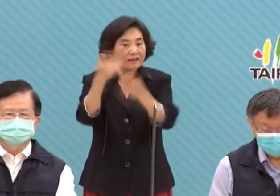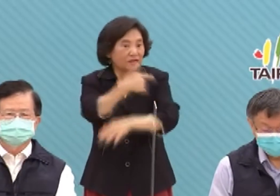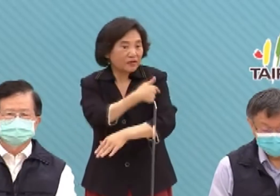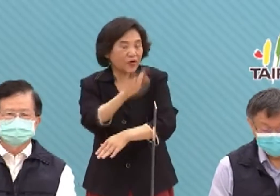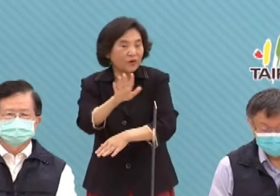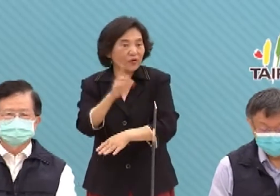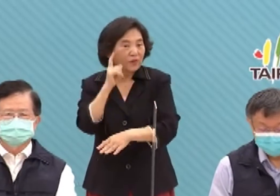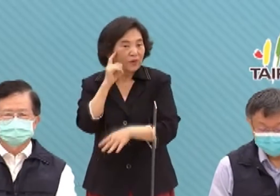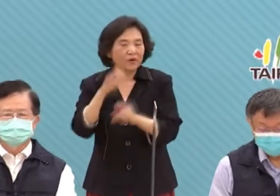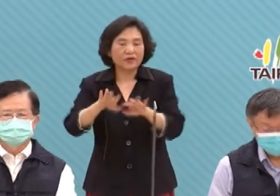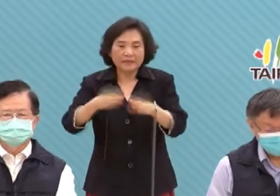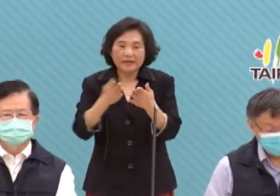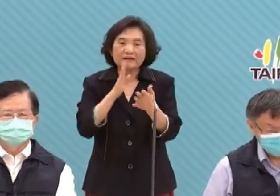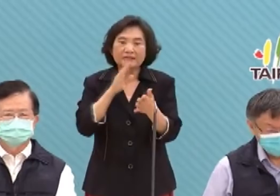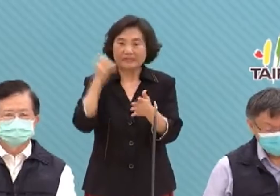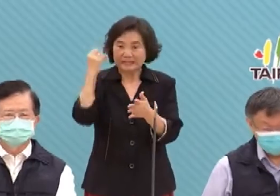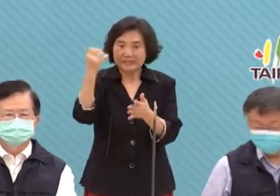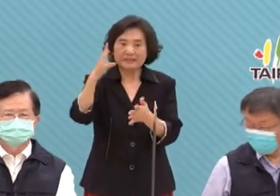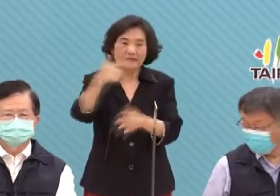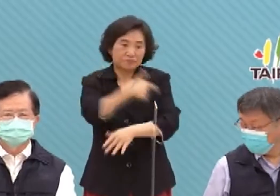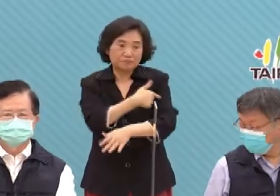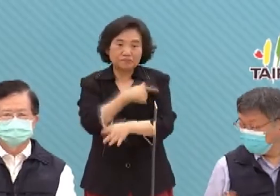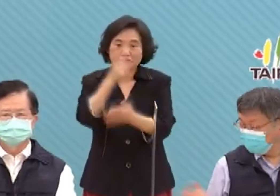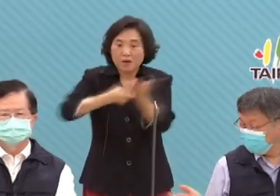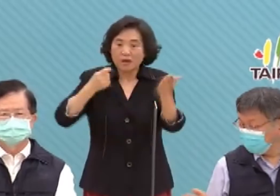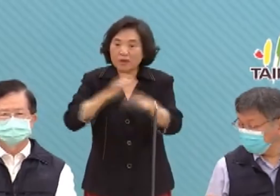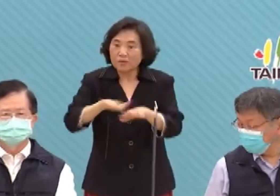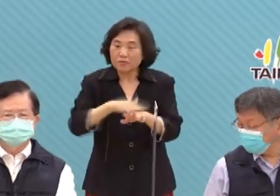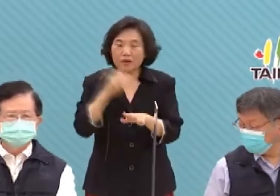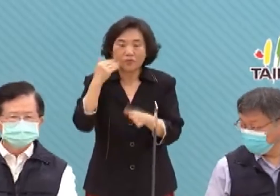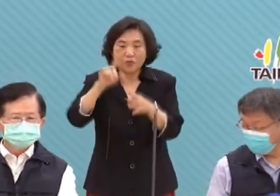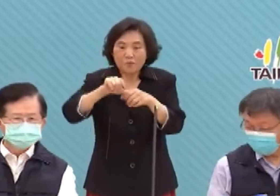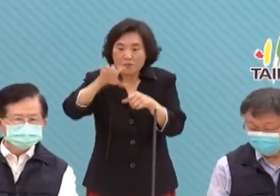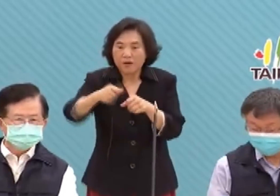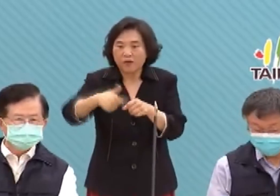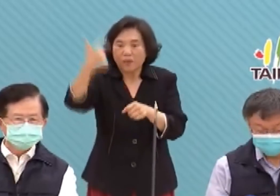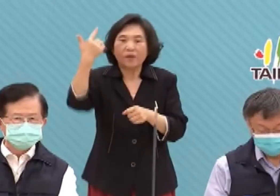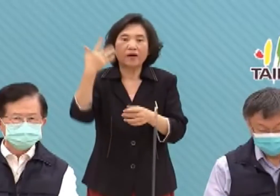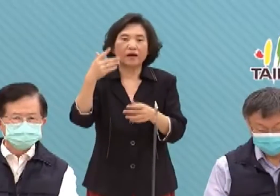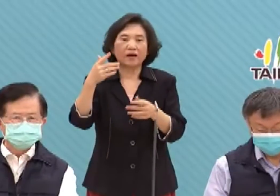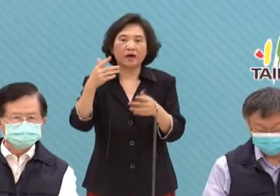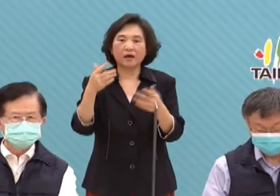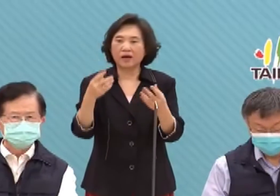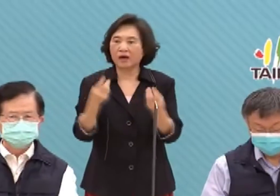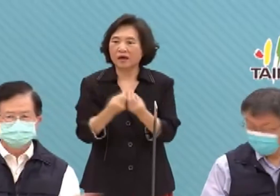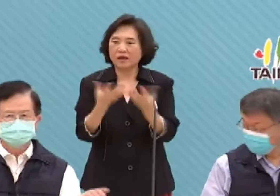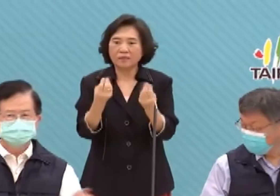估大概多久会把新一批的打完吗？如果提早打完，台北市有什么因应？